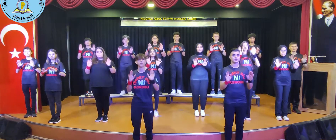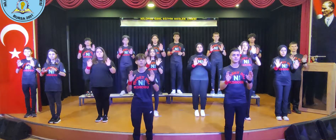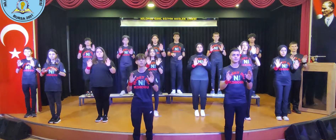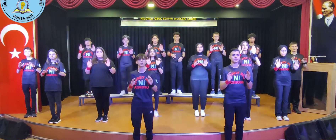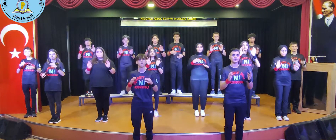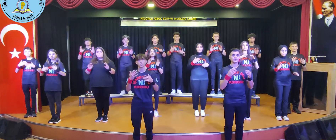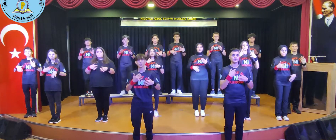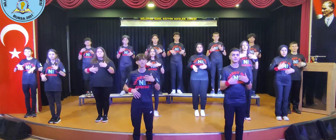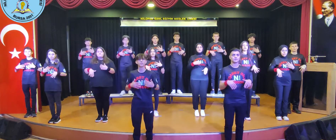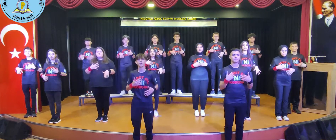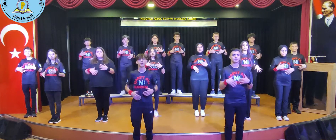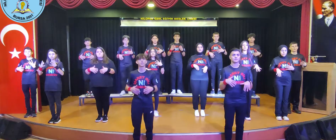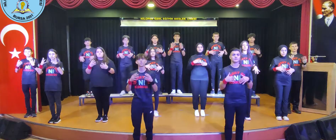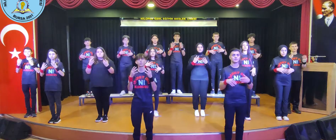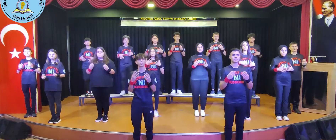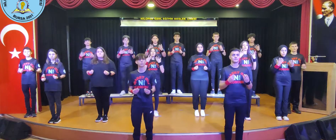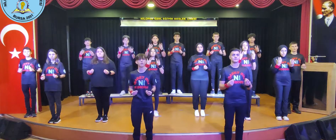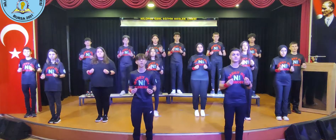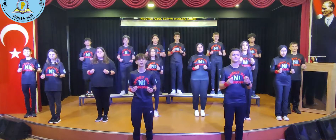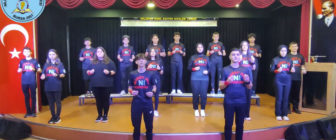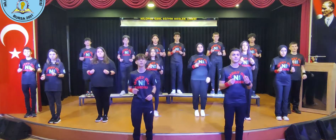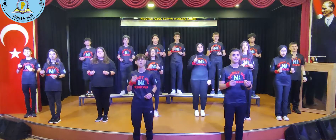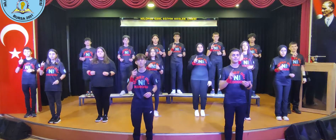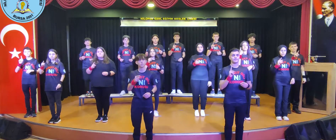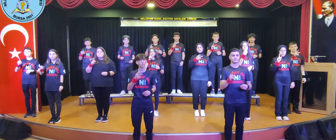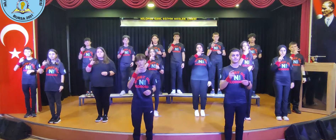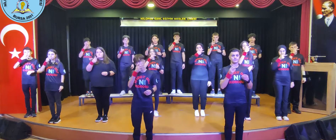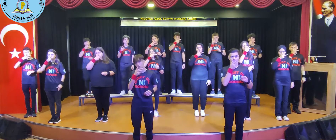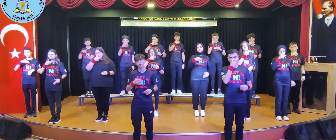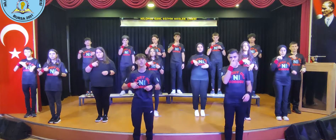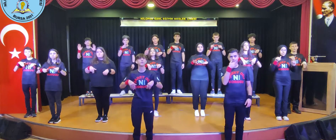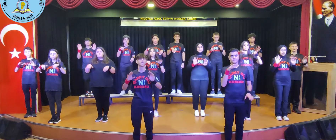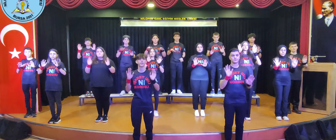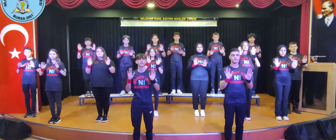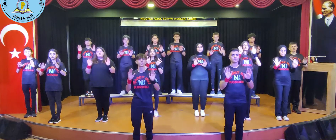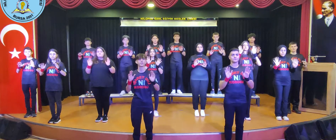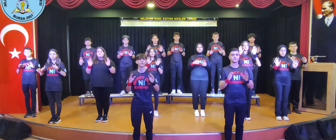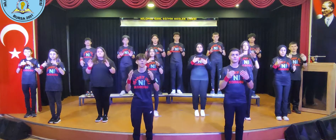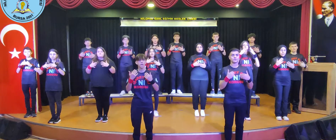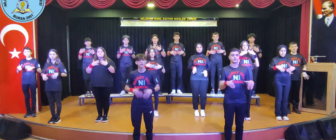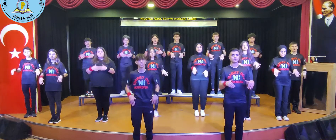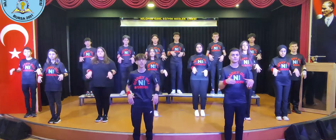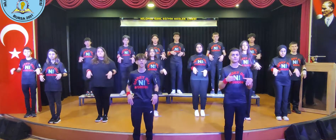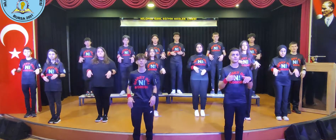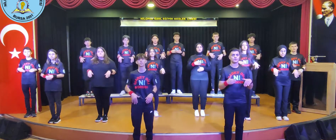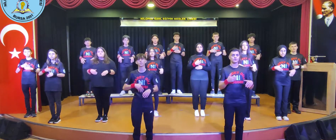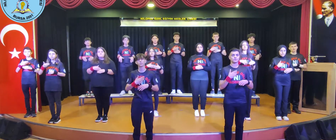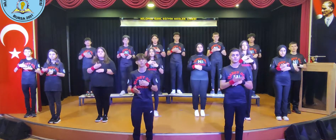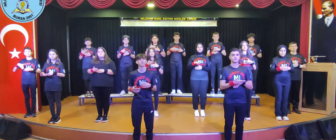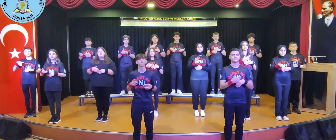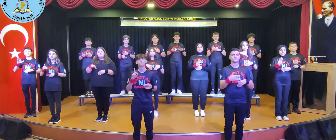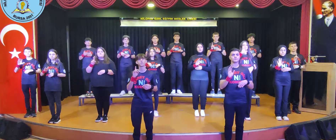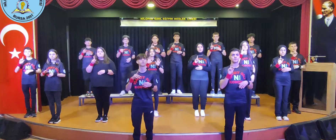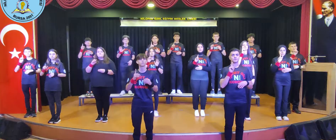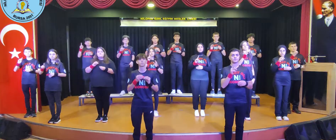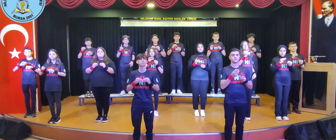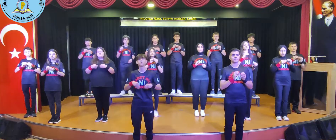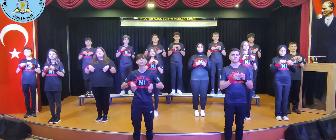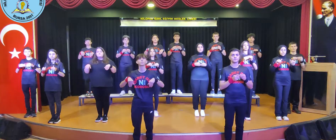değil Engelli olmak bir kusur değil Engeller aşılmaz bir